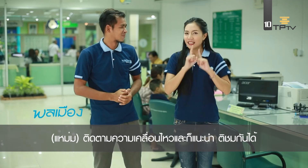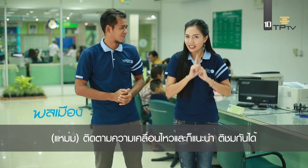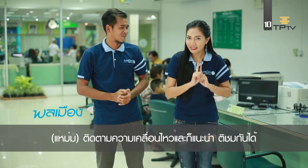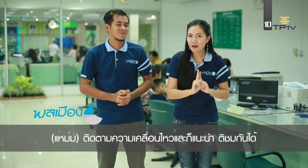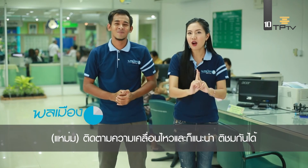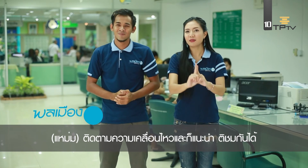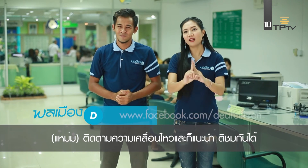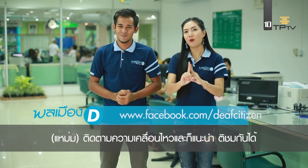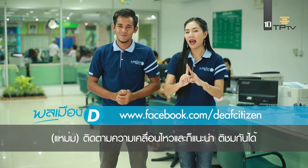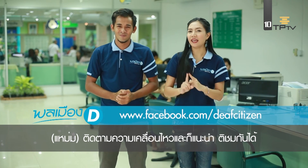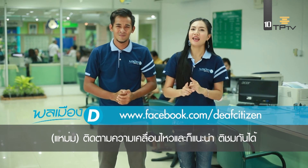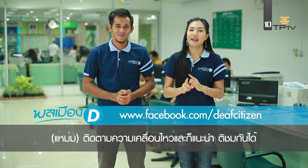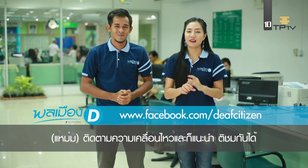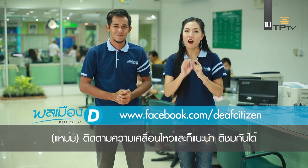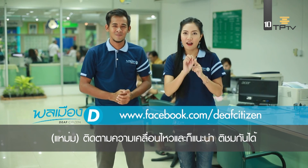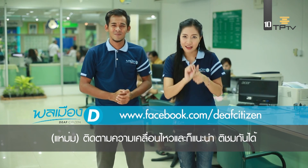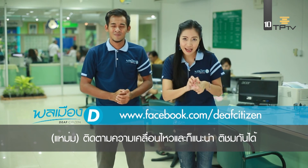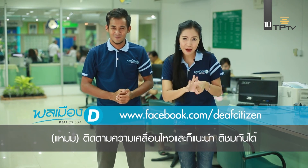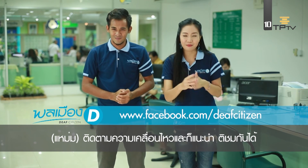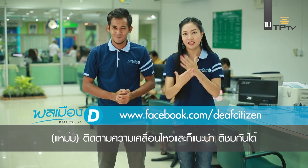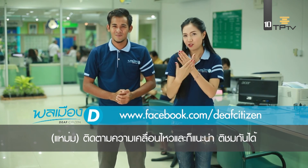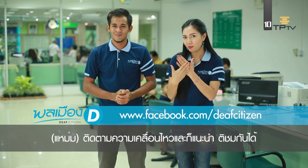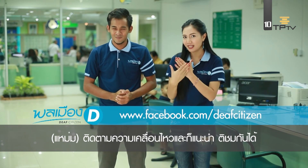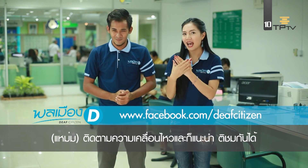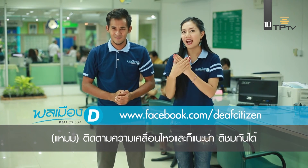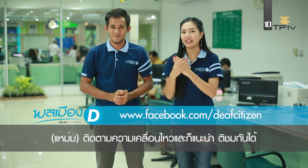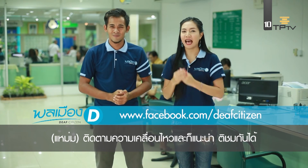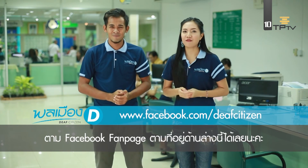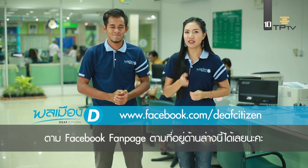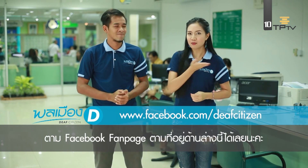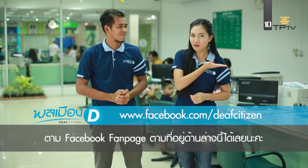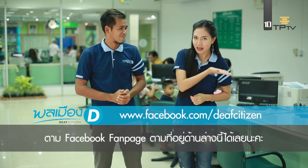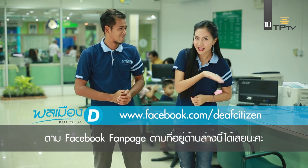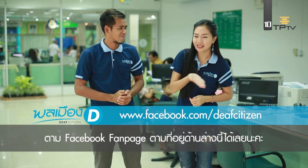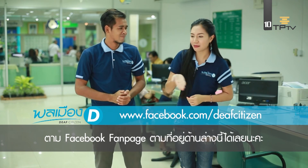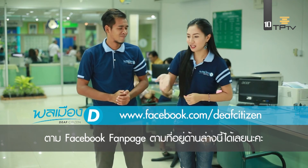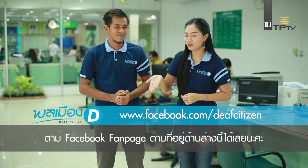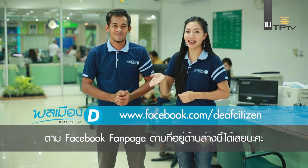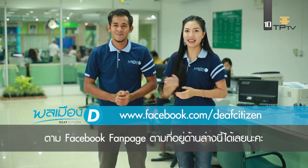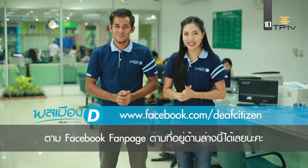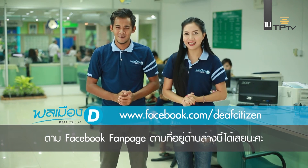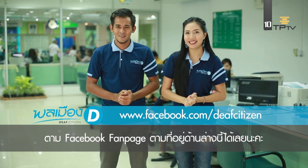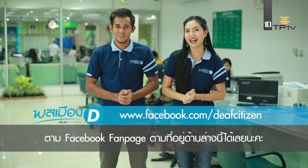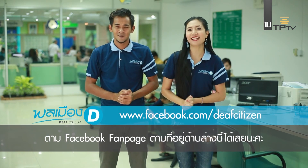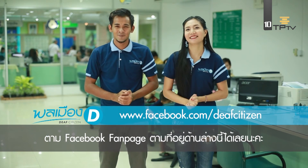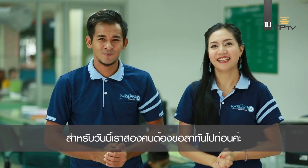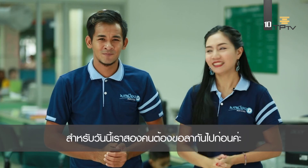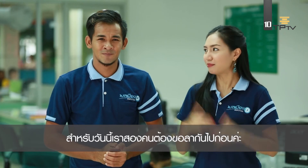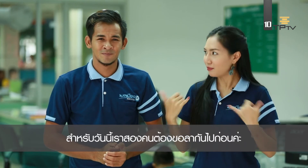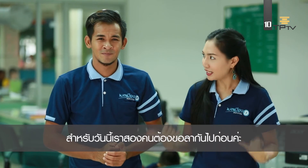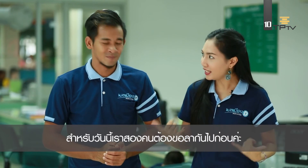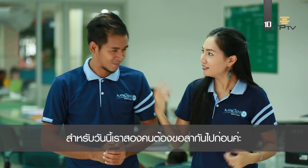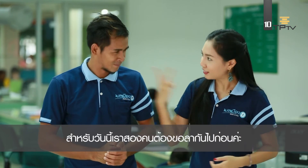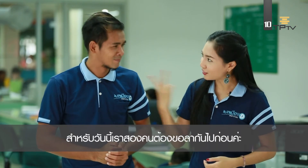www.thaidev.tv.com ติดตามความเคลื่อนไหวแล้วก็แนะนำติชมกันได้ตาม Facebook Fanpage ตามที่ขึ้นอยู่ด้านล่างนี้ได้เลยนะคะ